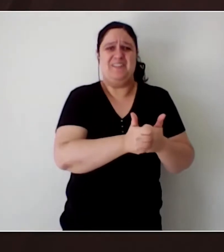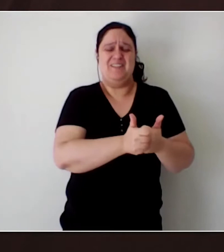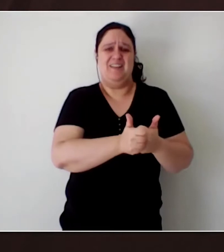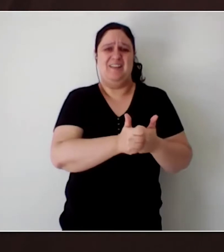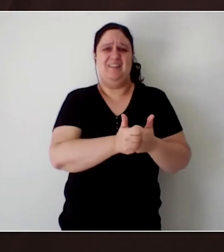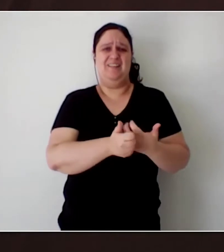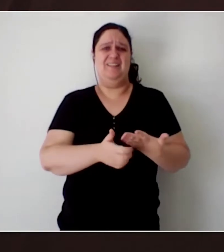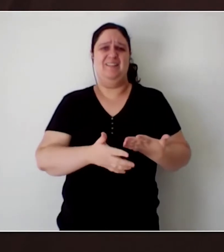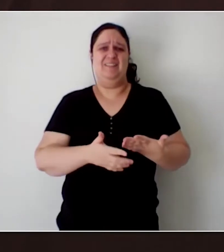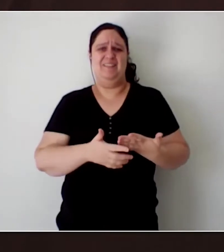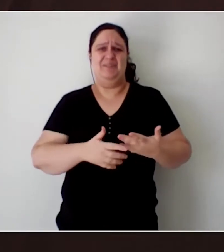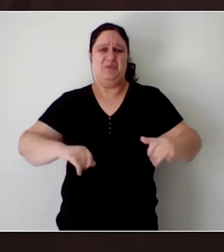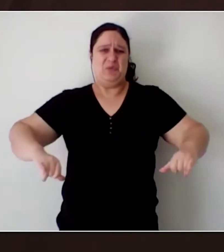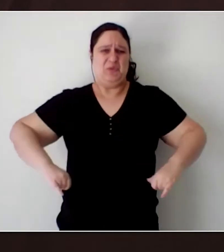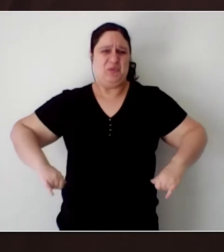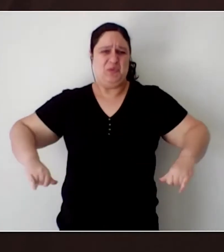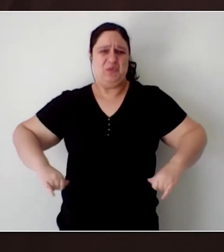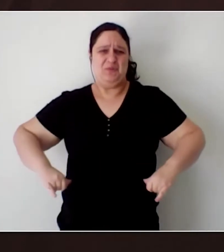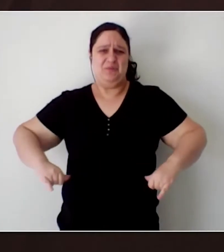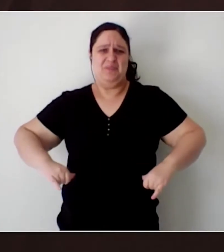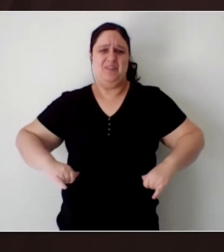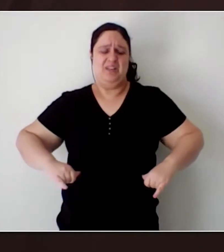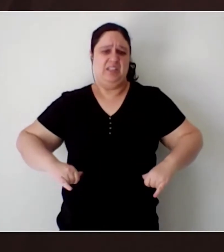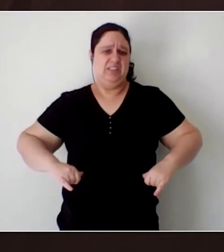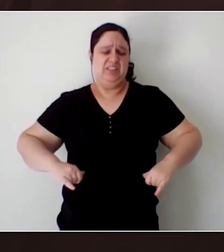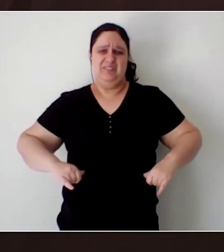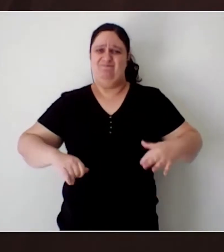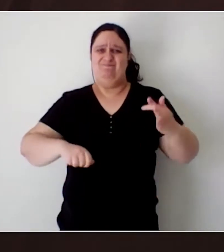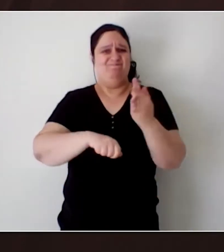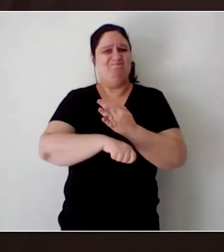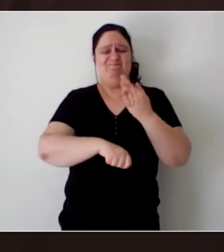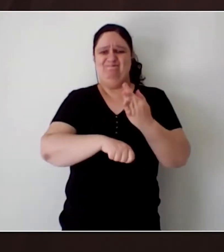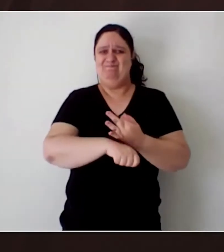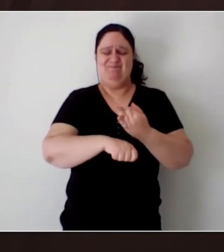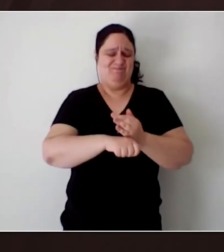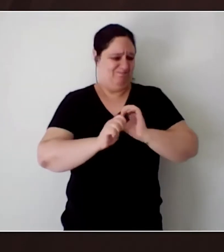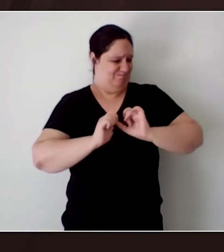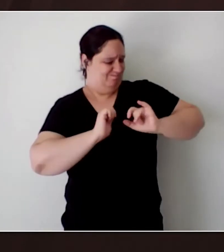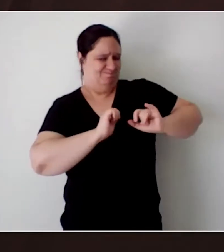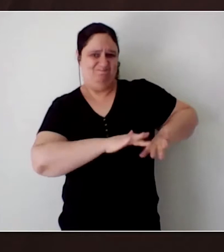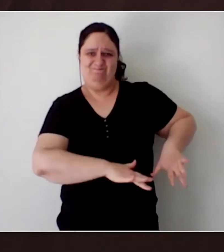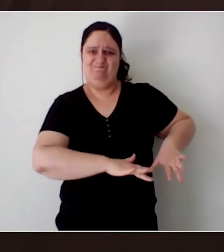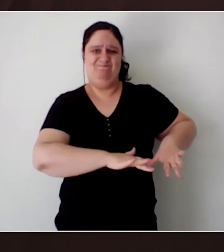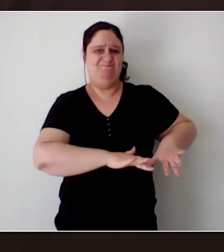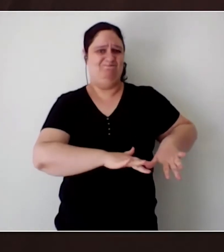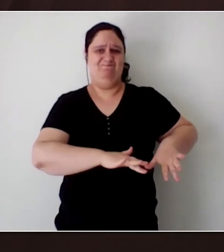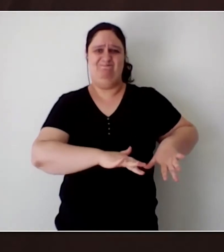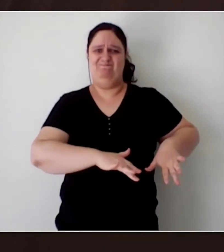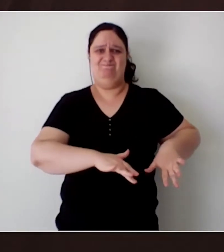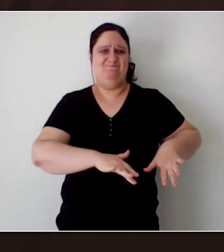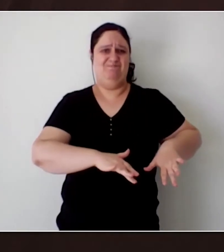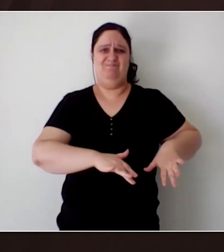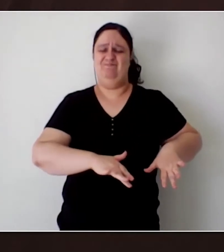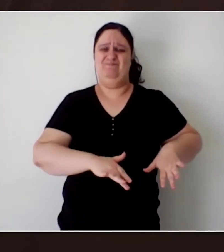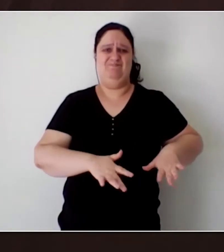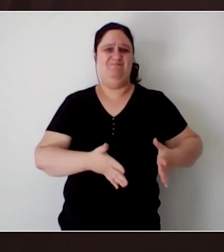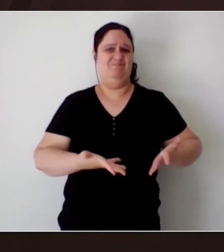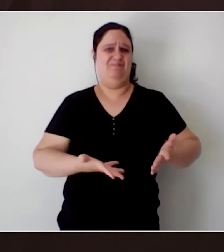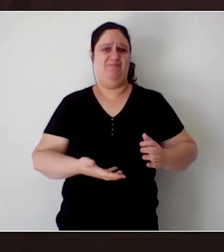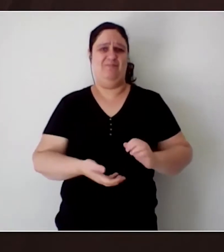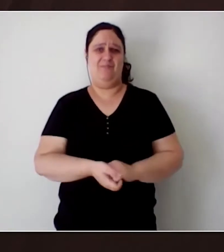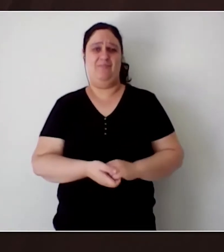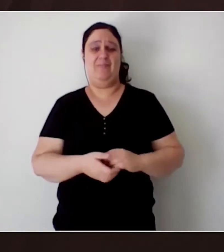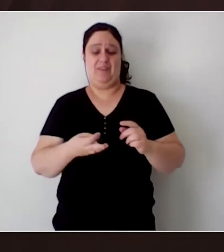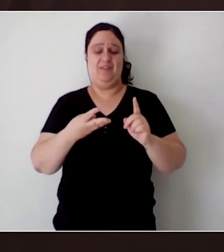pouquinho de sofrimento, ele já desiste, né? E por causa da palavra logo se escandaliza. E no terceiro